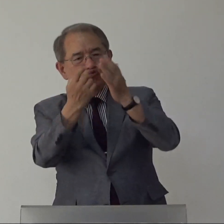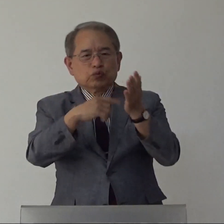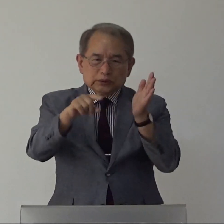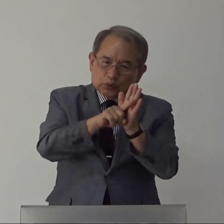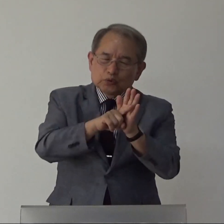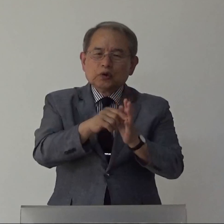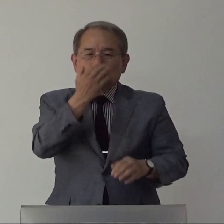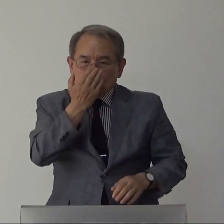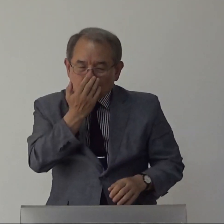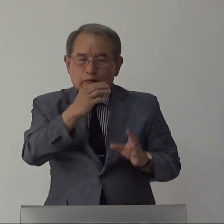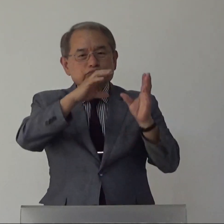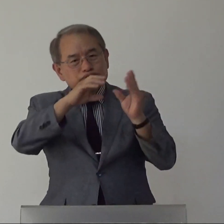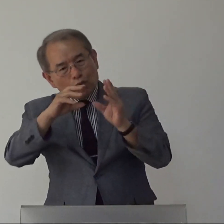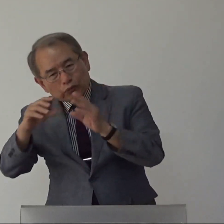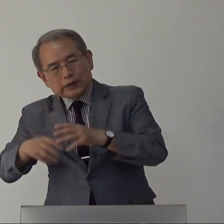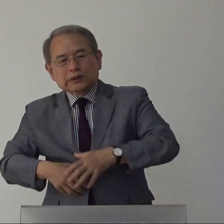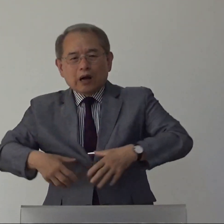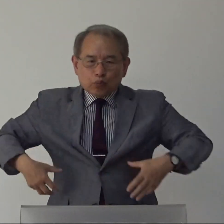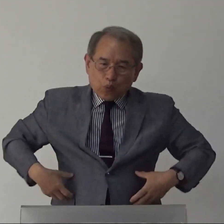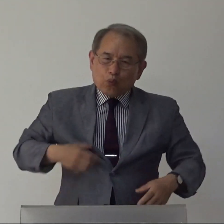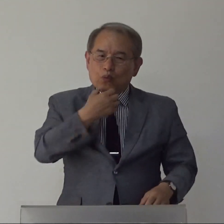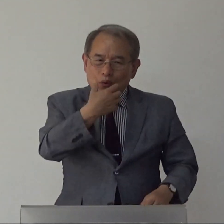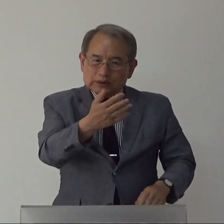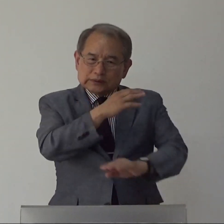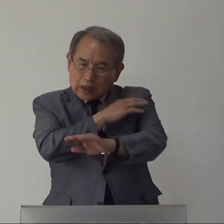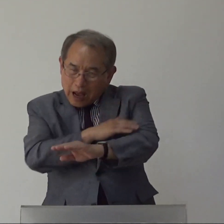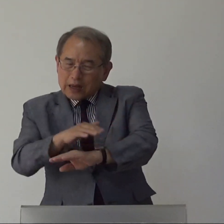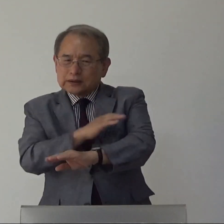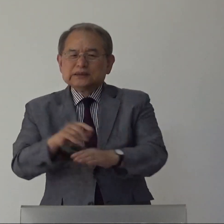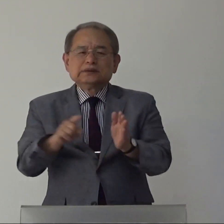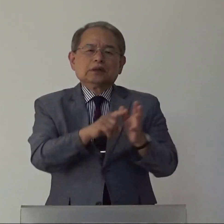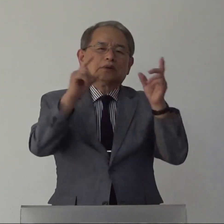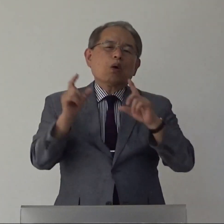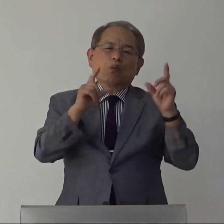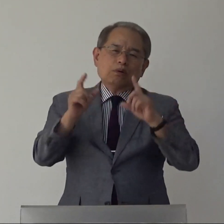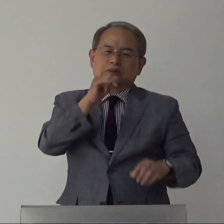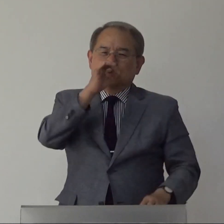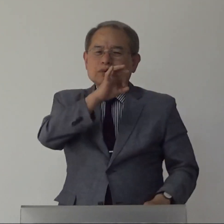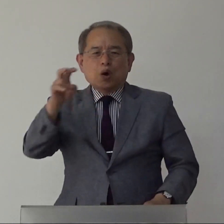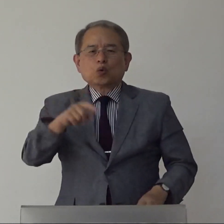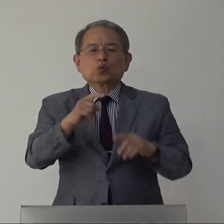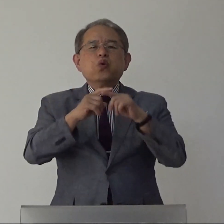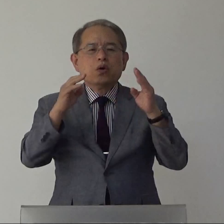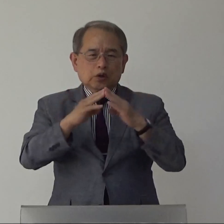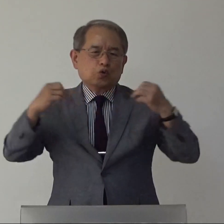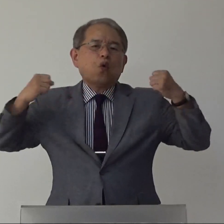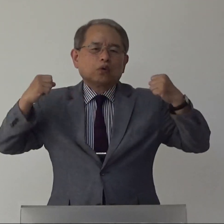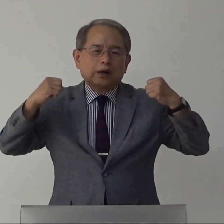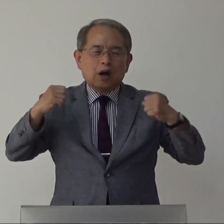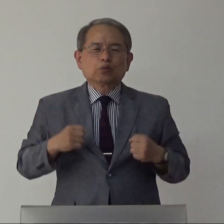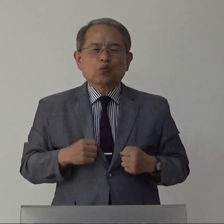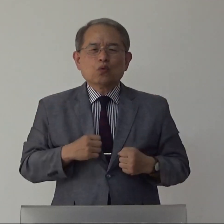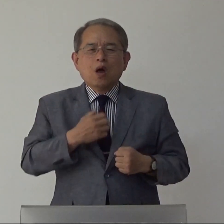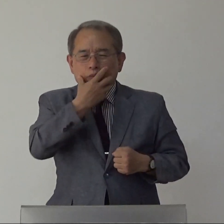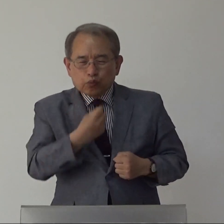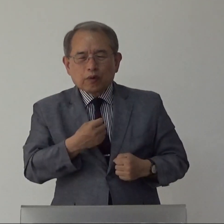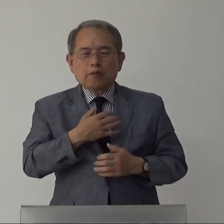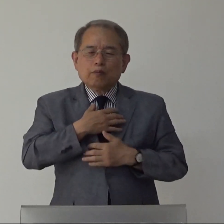관계, 원만한 관계를 이루어야 합니다. 겸손하고 부드럽게 양보할 수 있어야